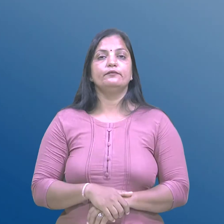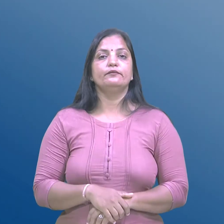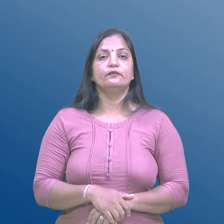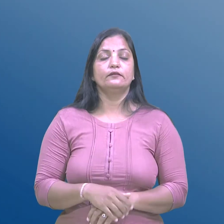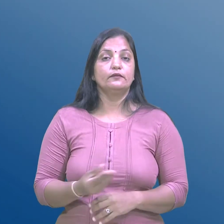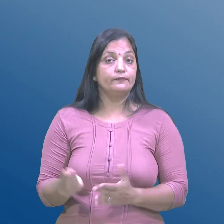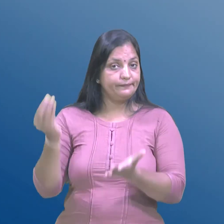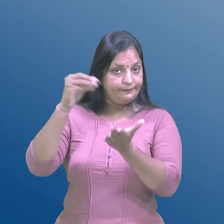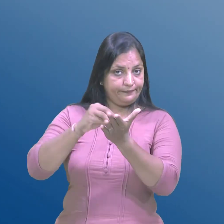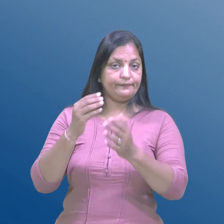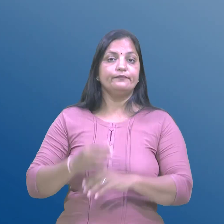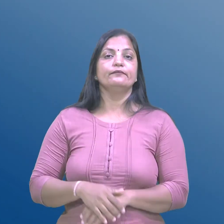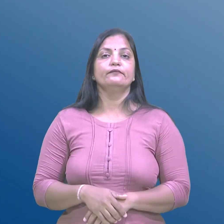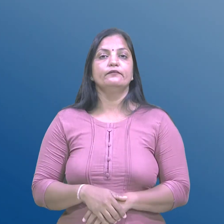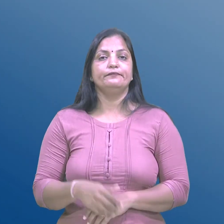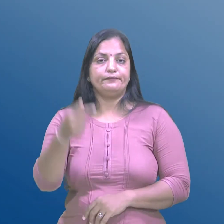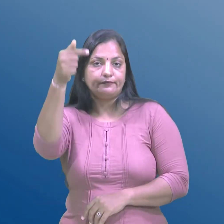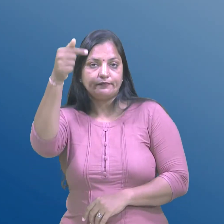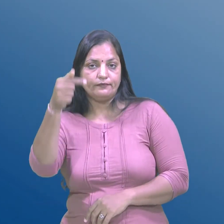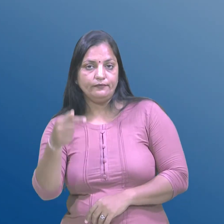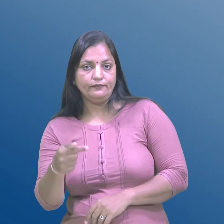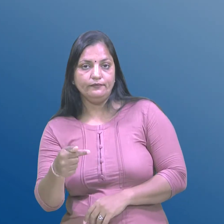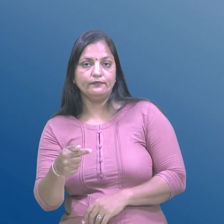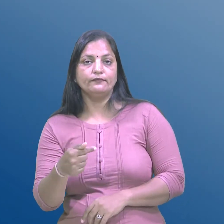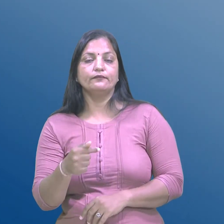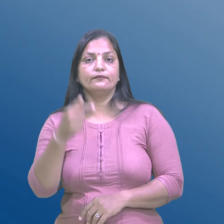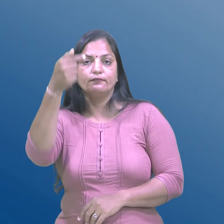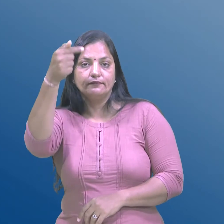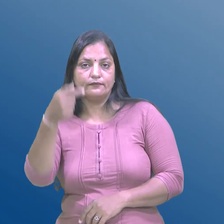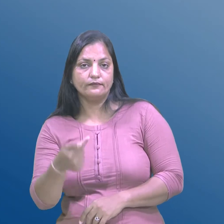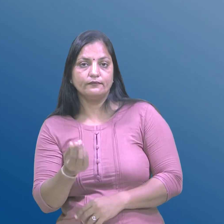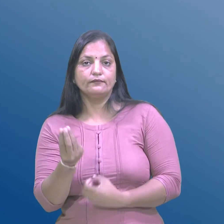જેમાં નીચે મુજબના આદેશોનો સમાવેશ કરવામાં આવે છે.